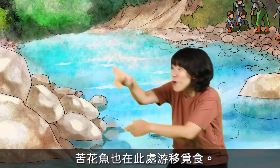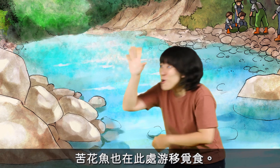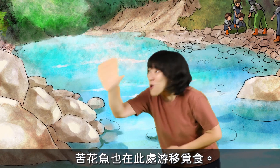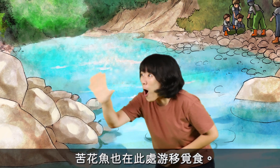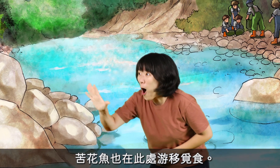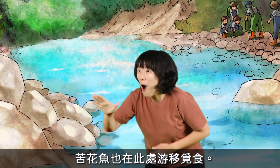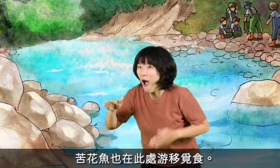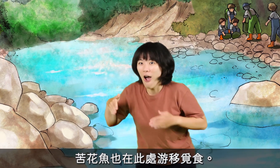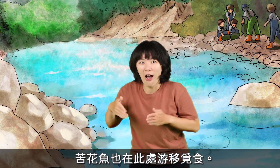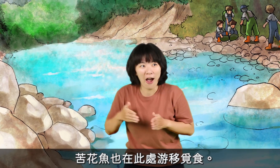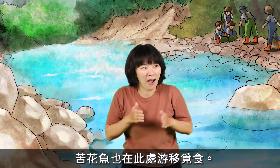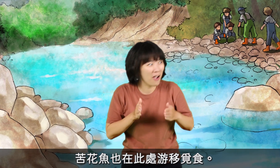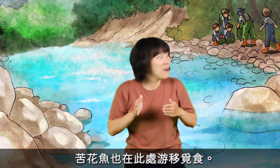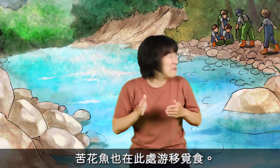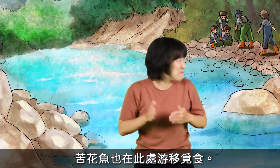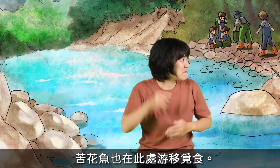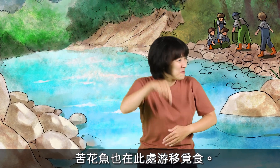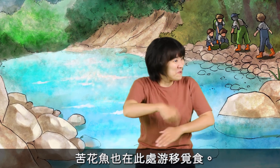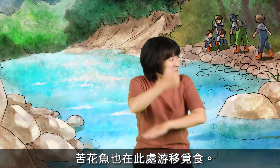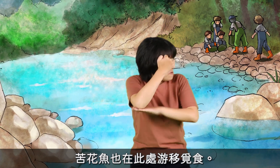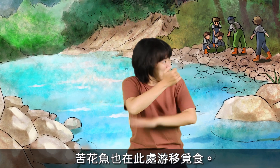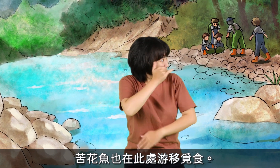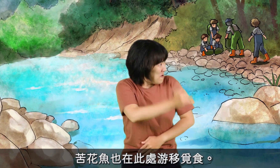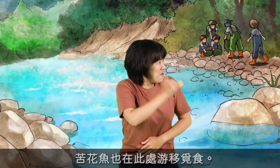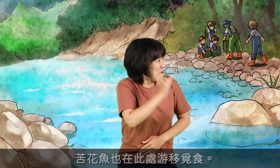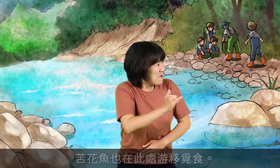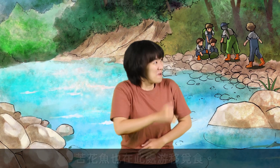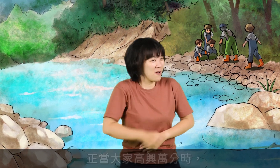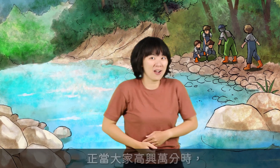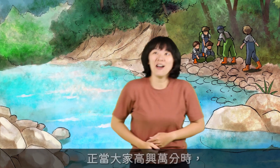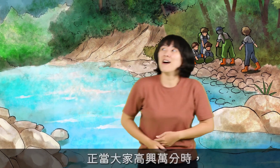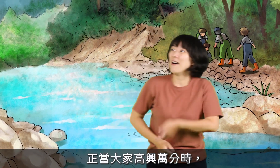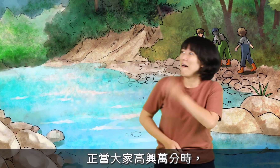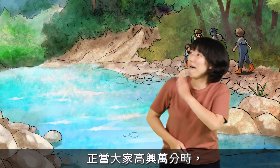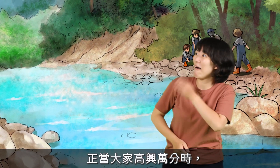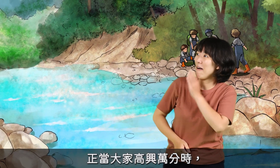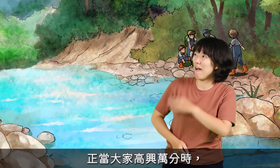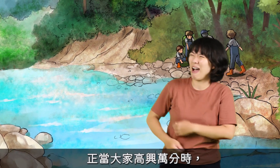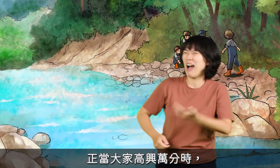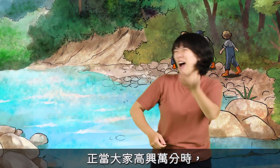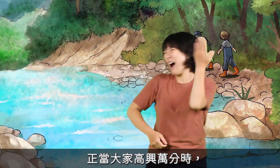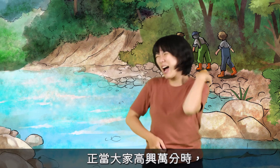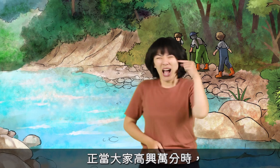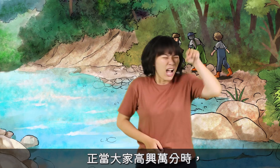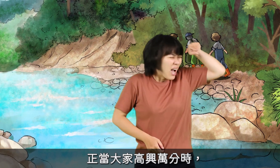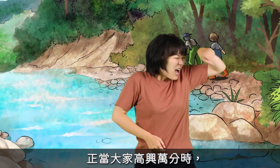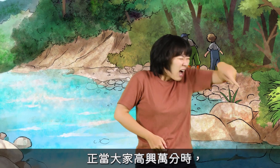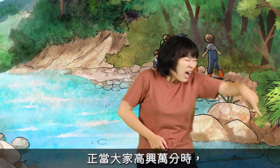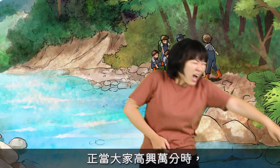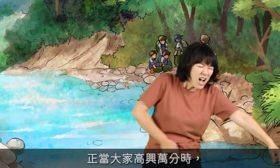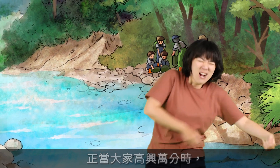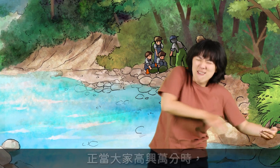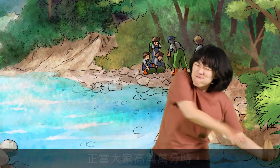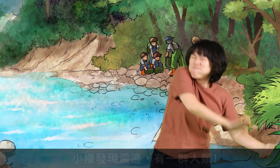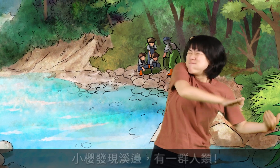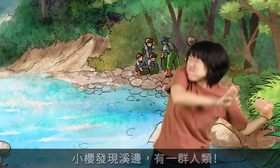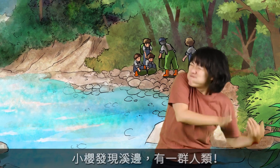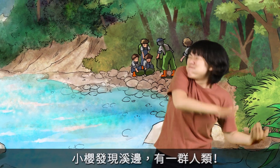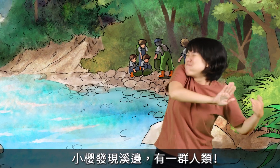花鱼也在此处游移觅食。正当大家高兴万分时，小